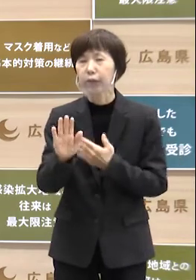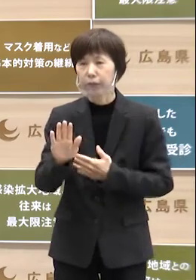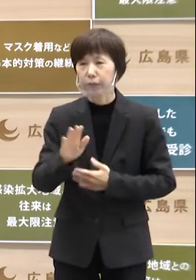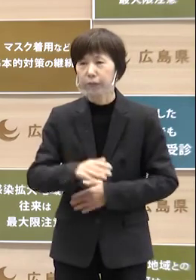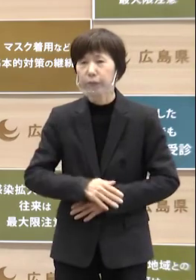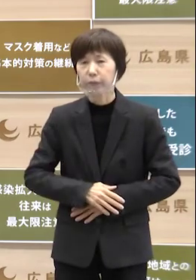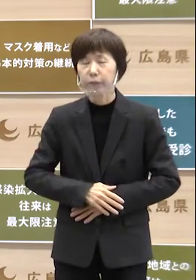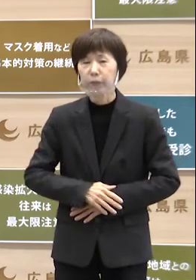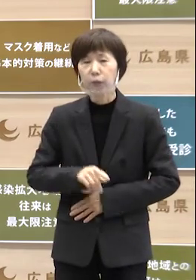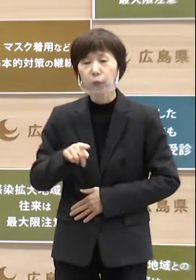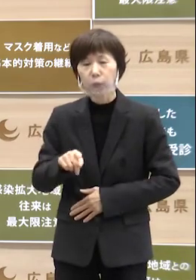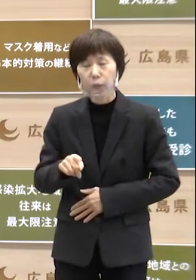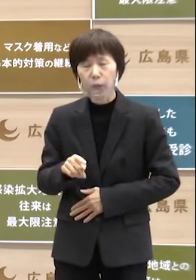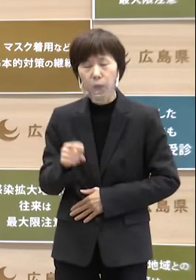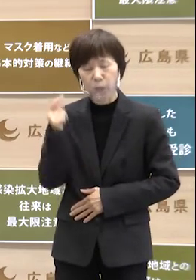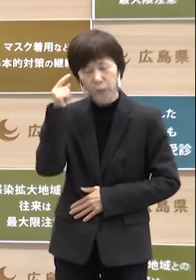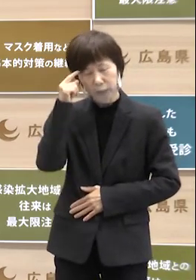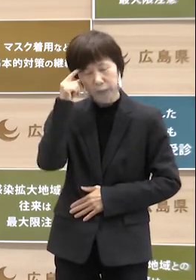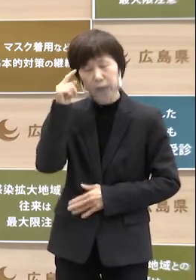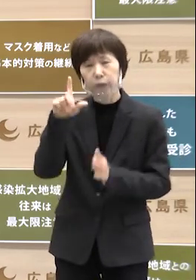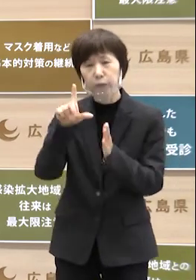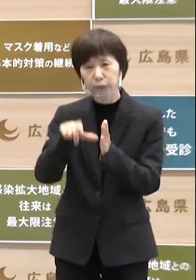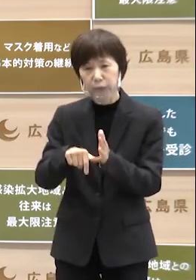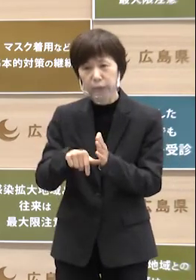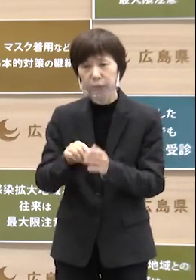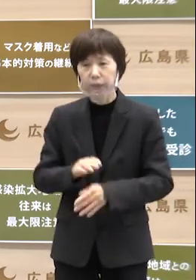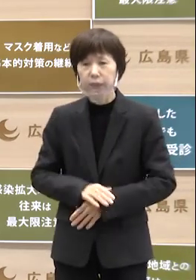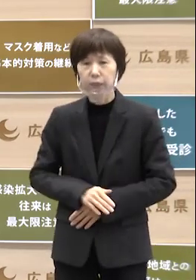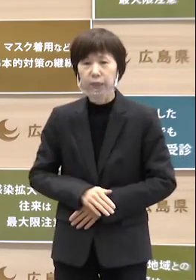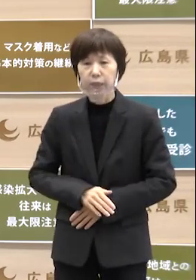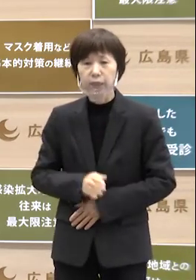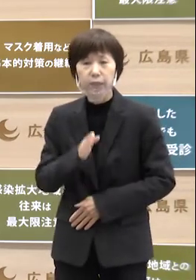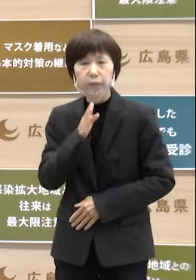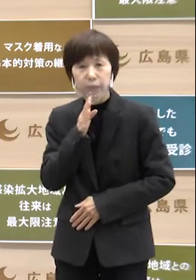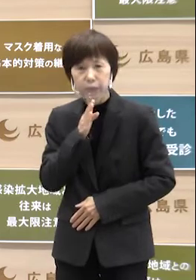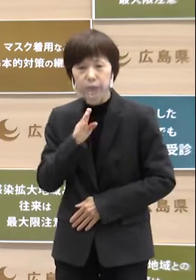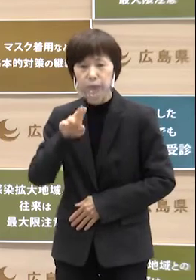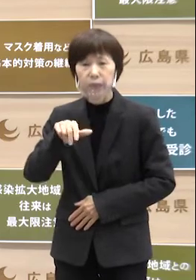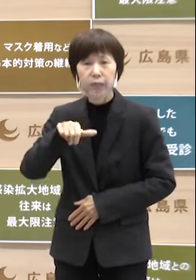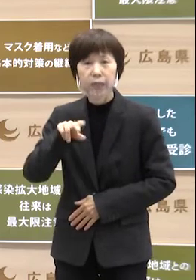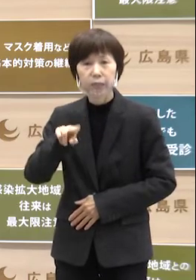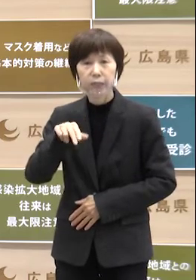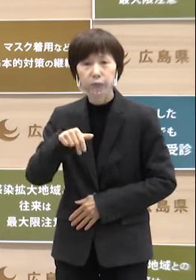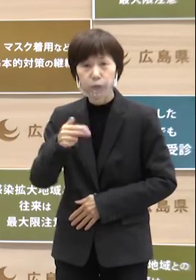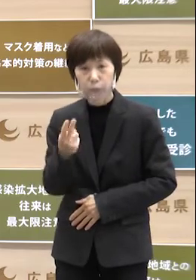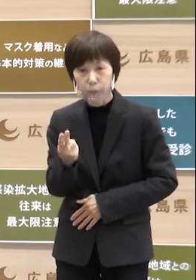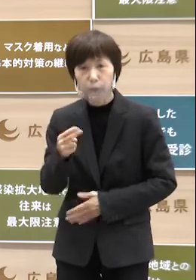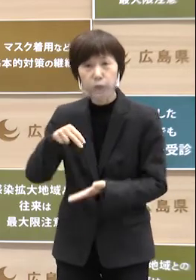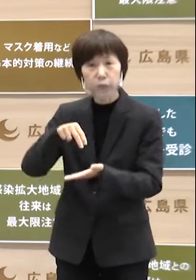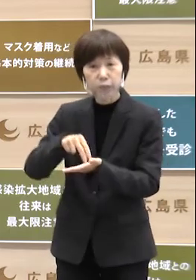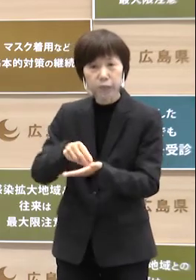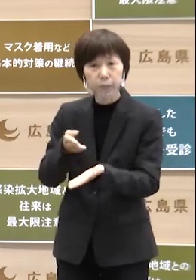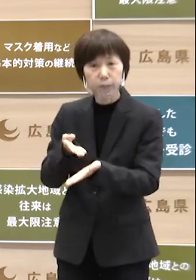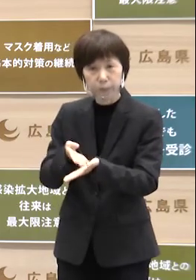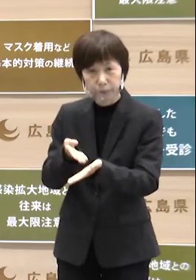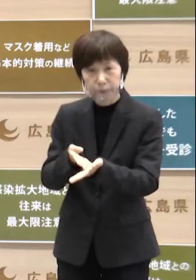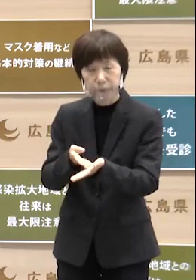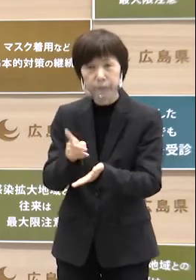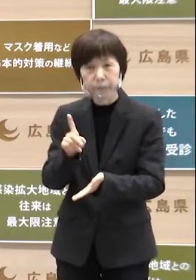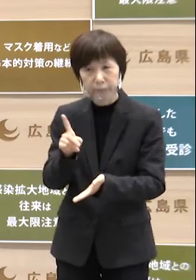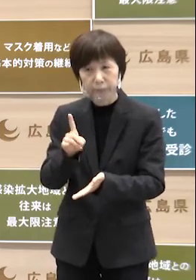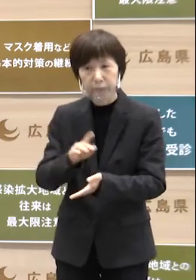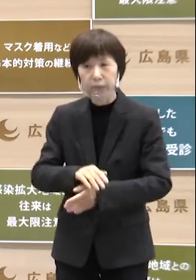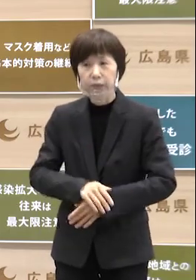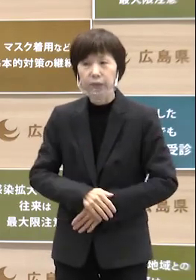を考えると、現実リアリストとして言うと、これは廃絶